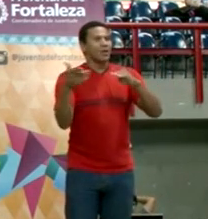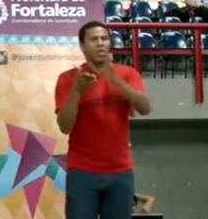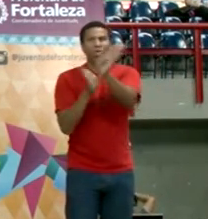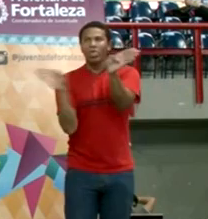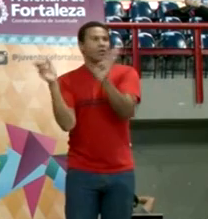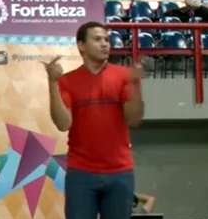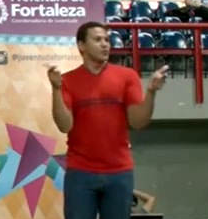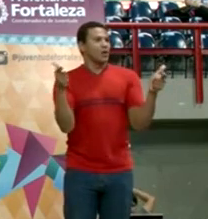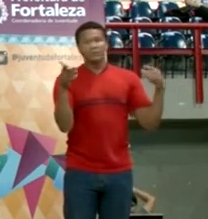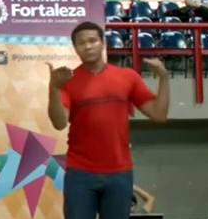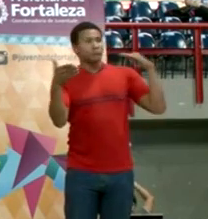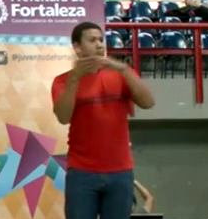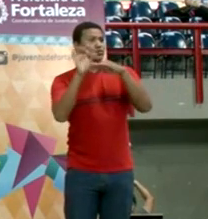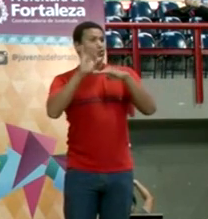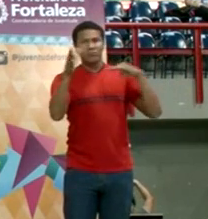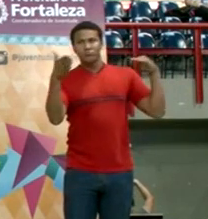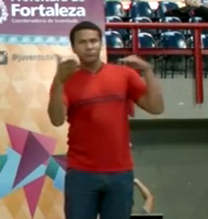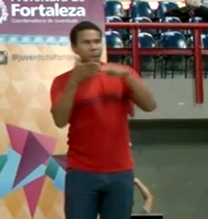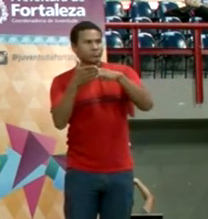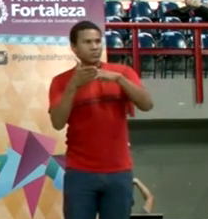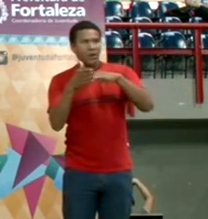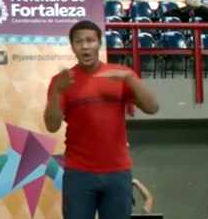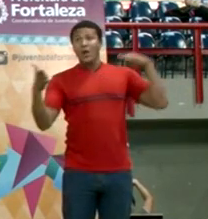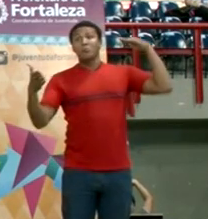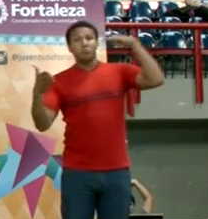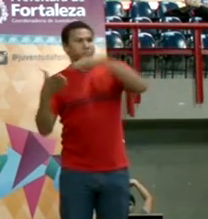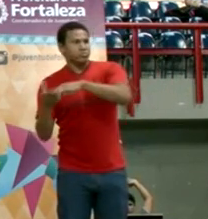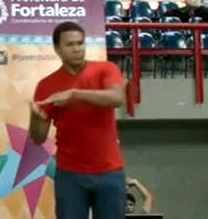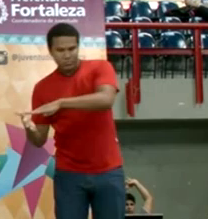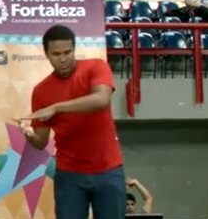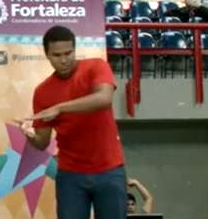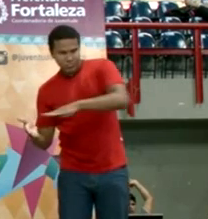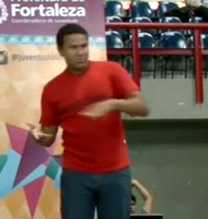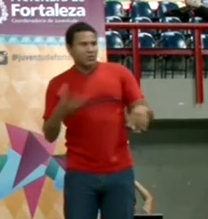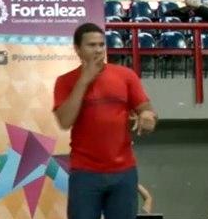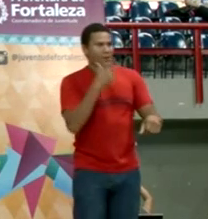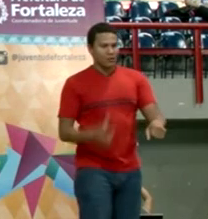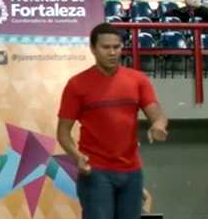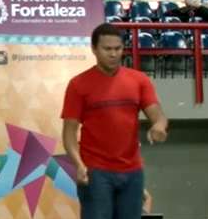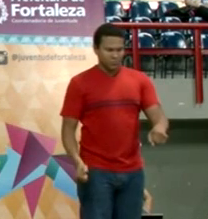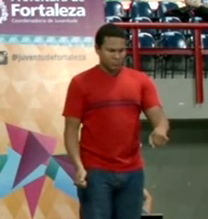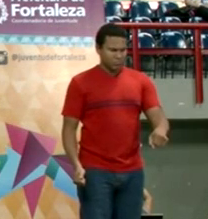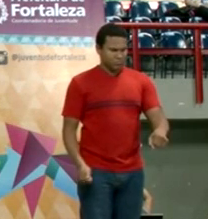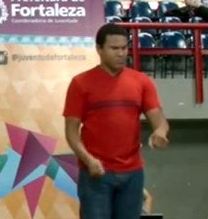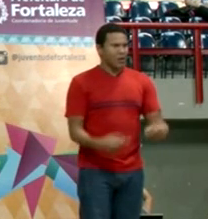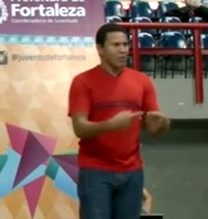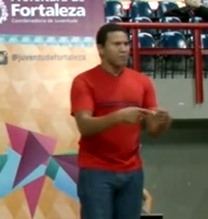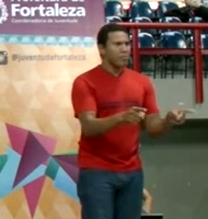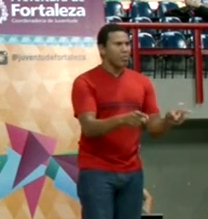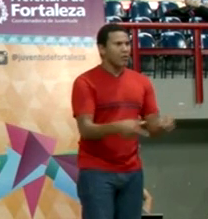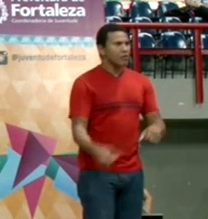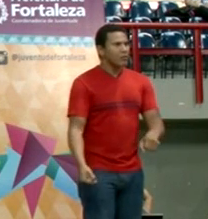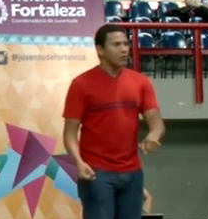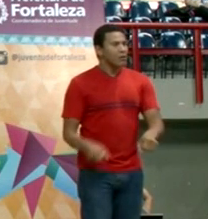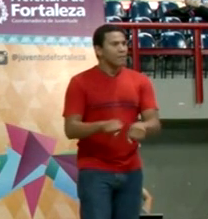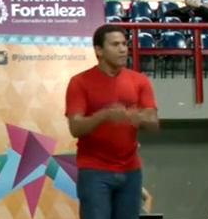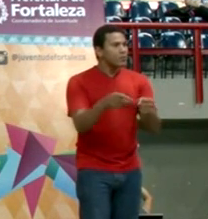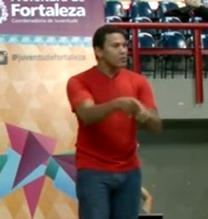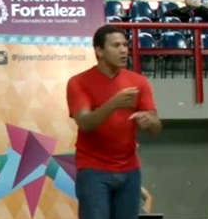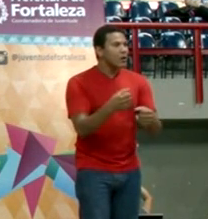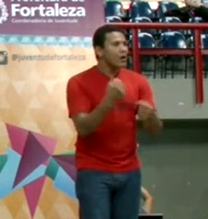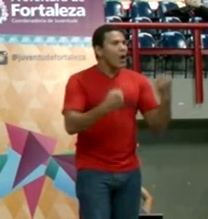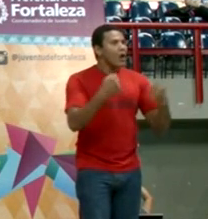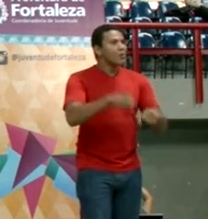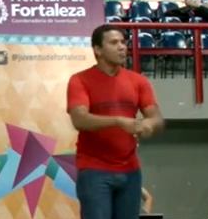ele chegou no final da rua, que não tinha para onde ir, que ele foi voltar, diz aí que o cabo da embreagem não deu um problema, e o carro deu prego